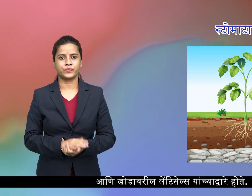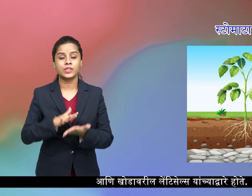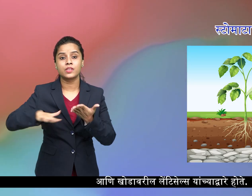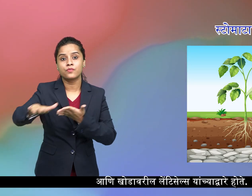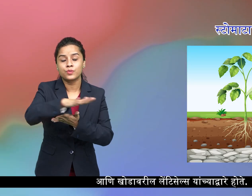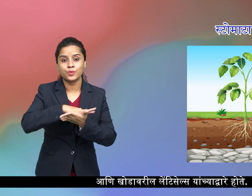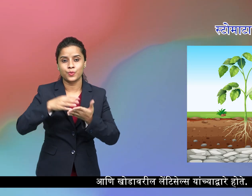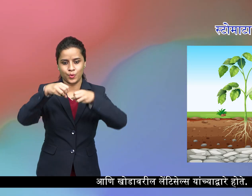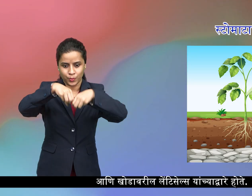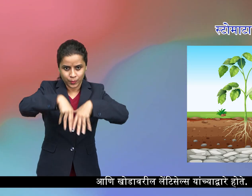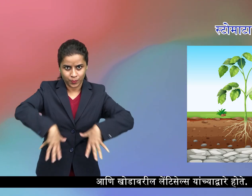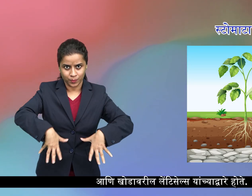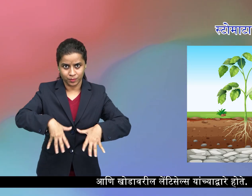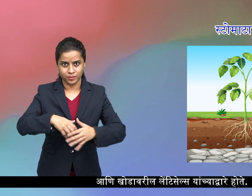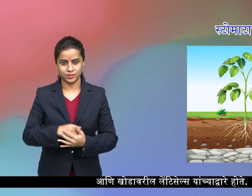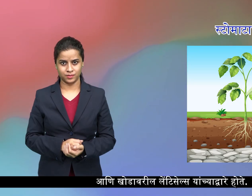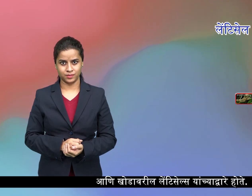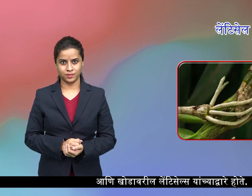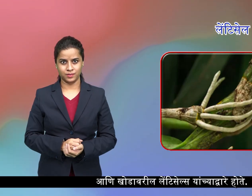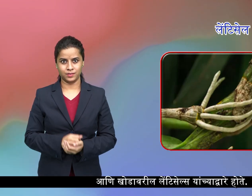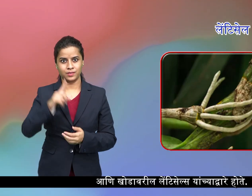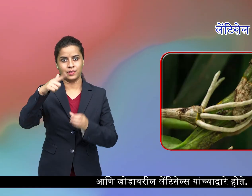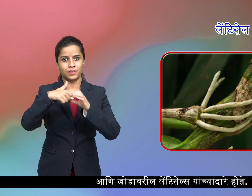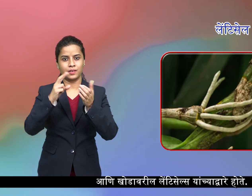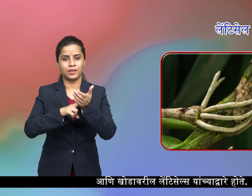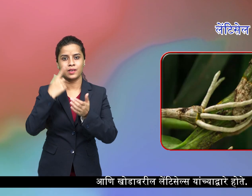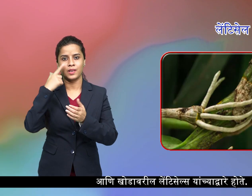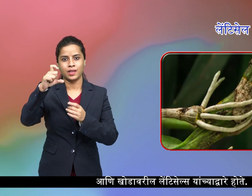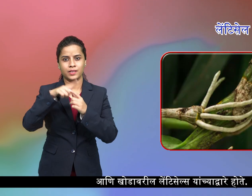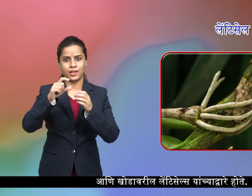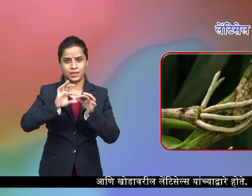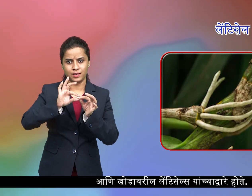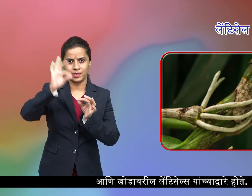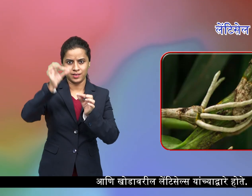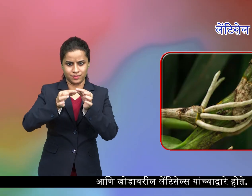आणि खोडावरील लेंटिसेल्स यांच्याद्वारे होते.